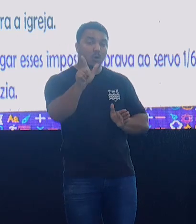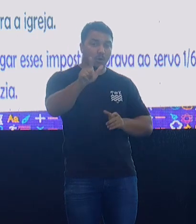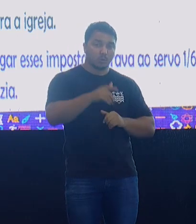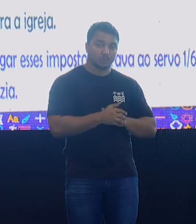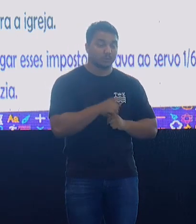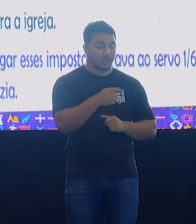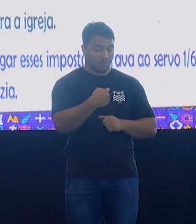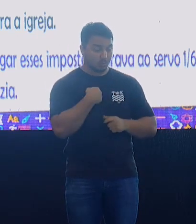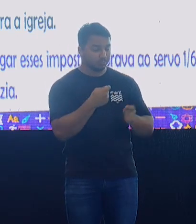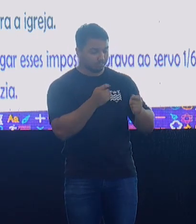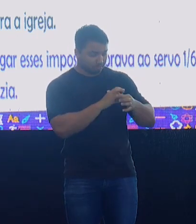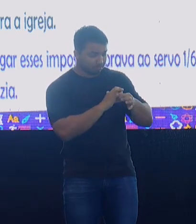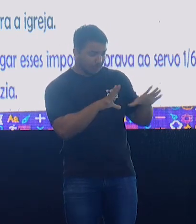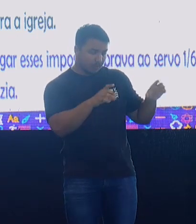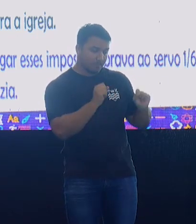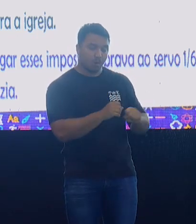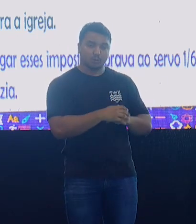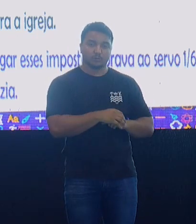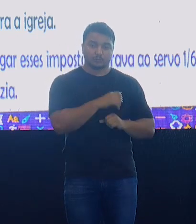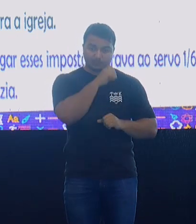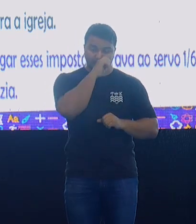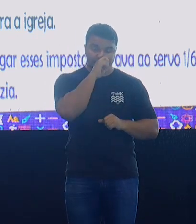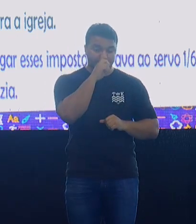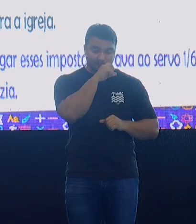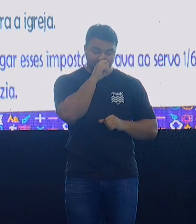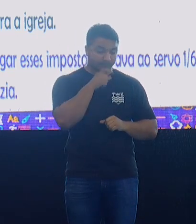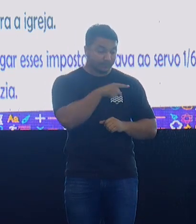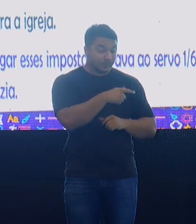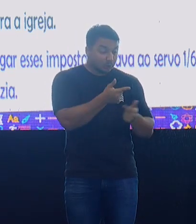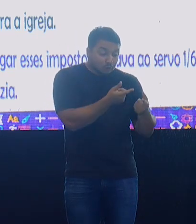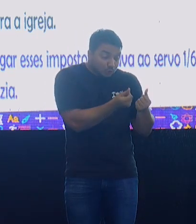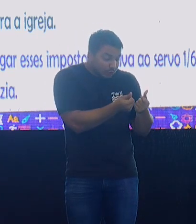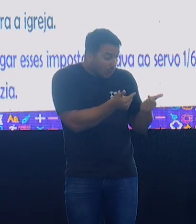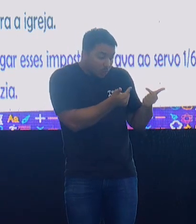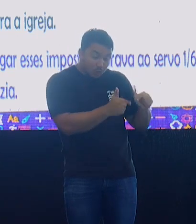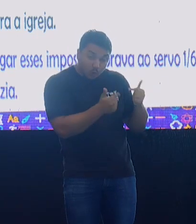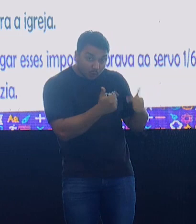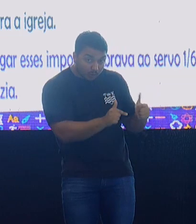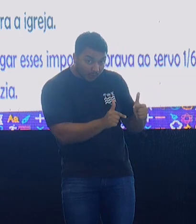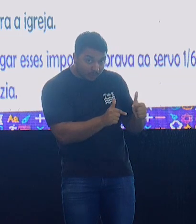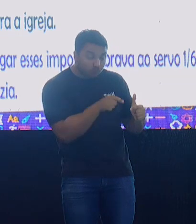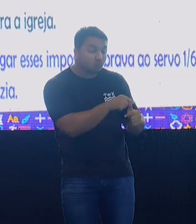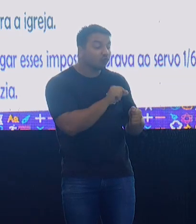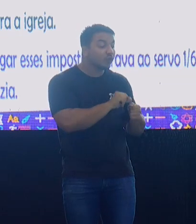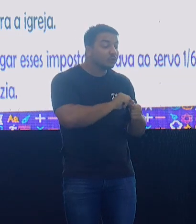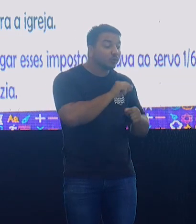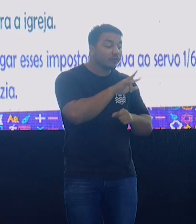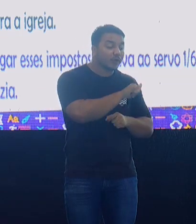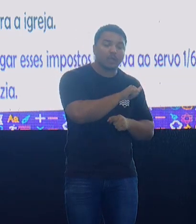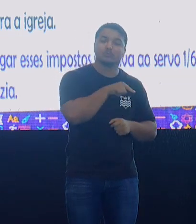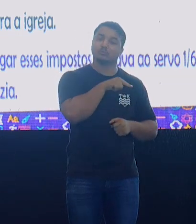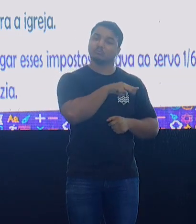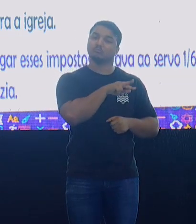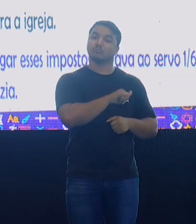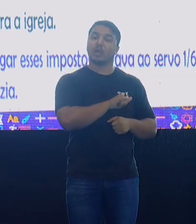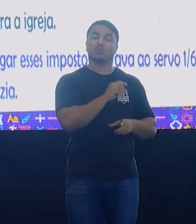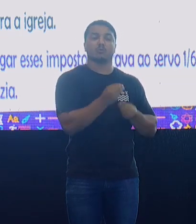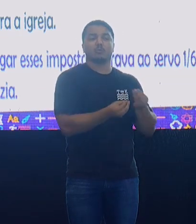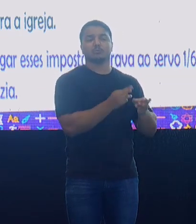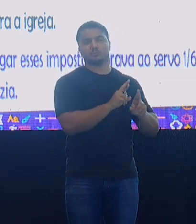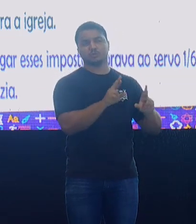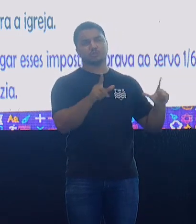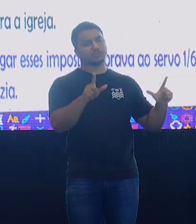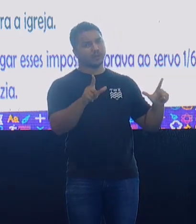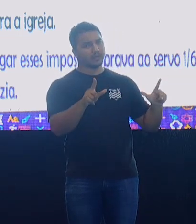alternativa dele pagar. Já que ele não tinha dinheiro para pagar, ele poderia pagar de uma